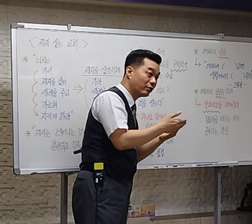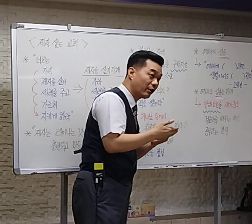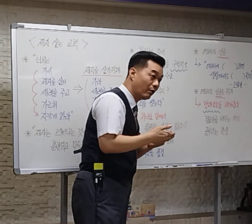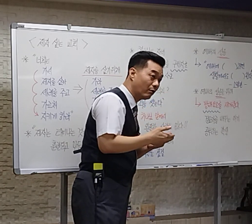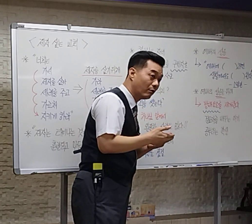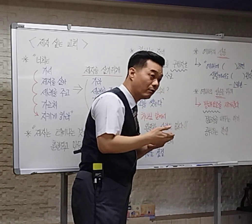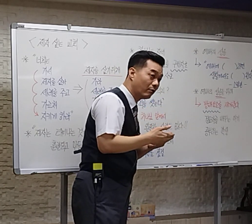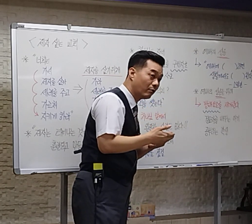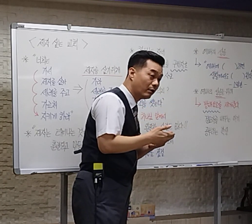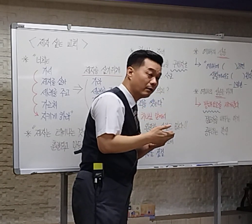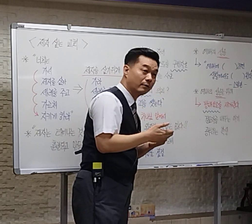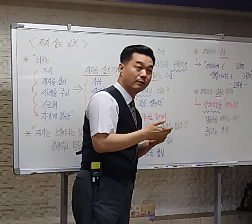받으셨어요.